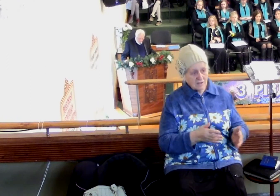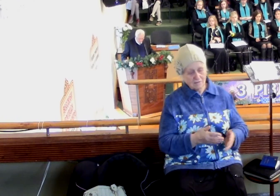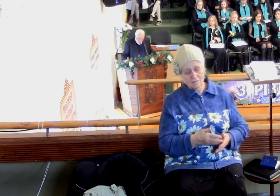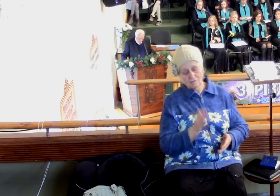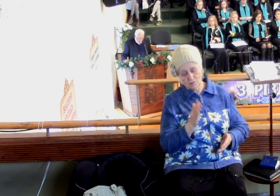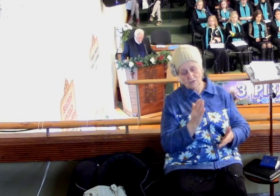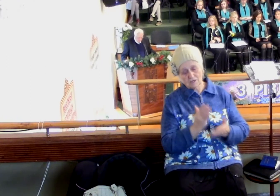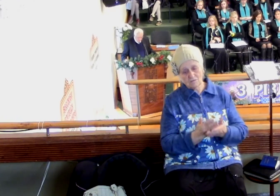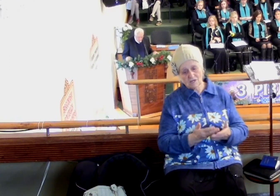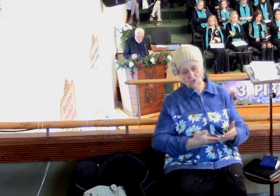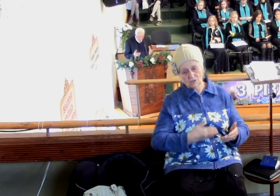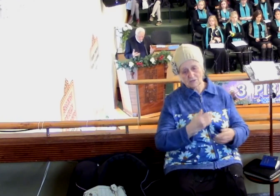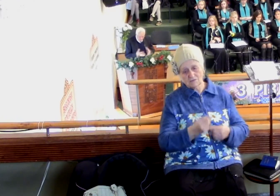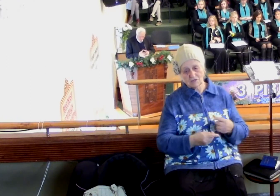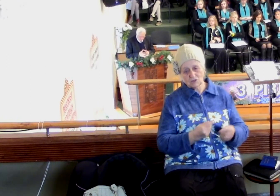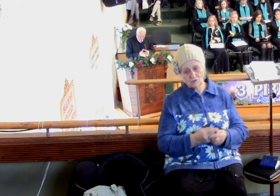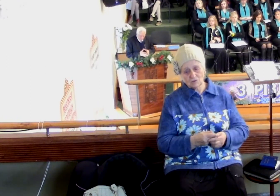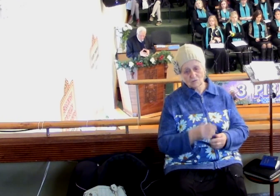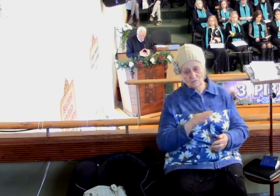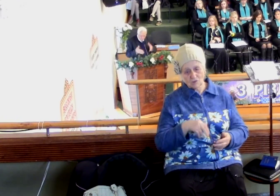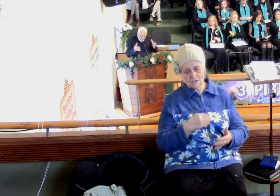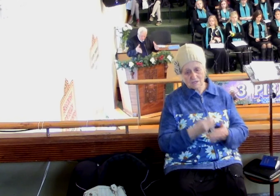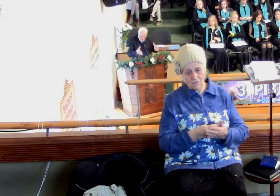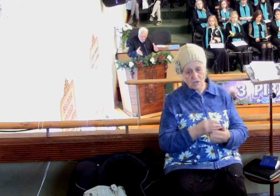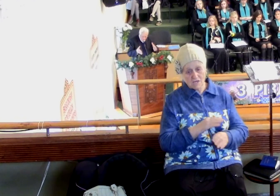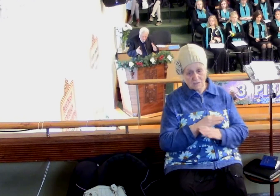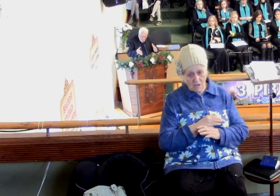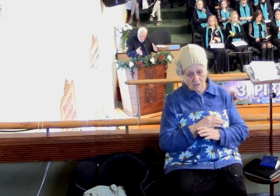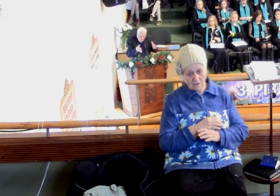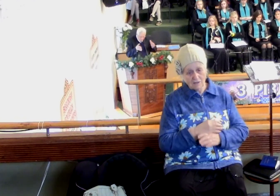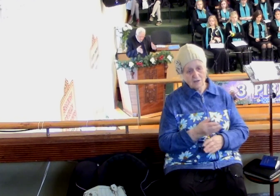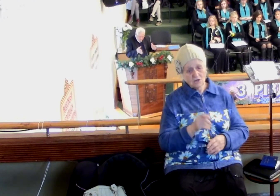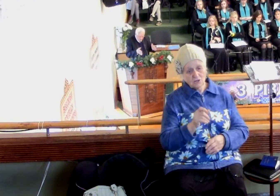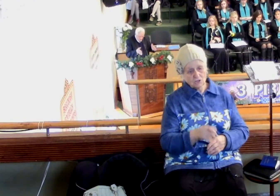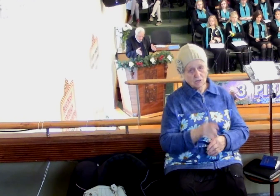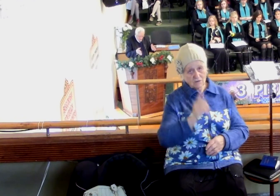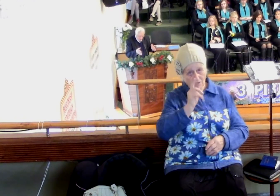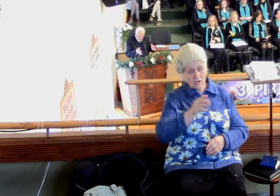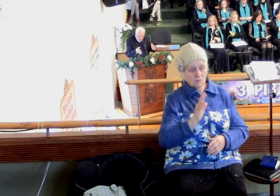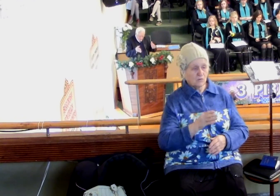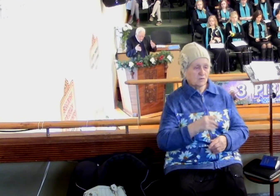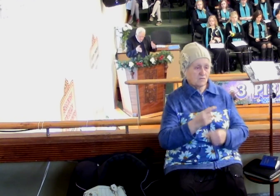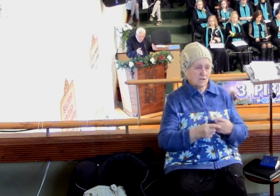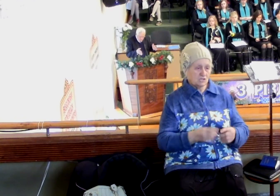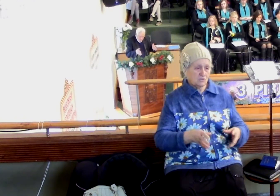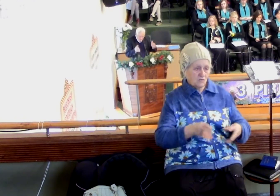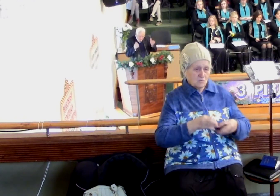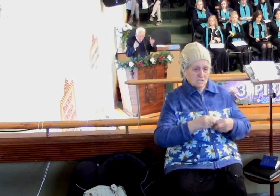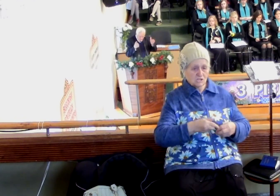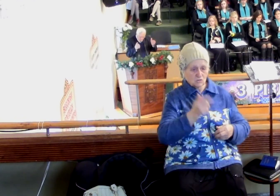вечную. Ибо не послал Бог Сына Своего в мир, чтобы судить мир, но чтобы